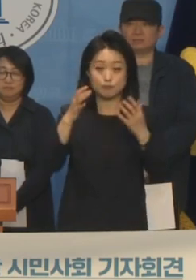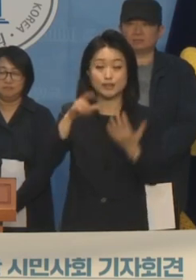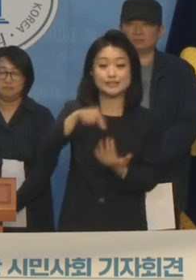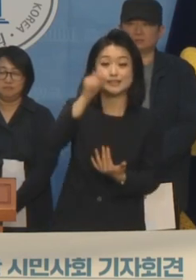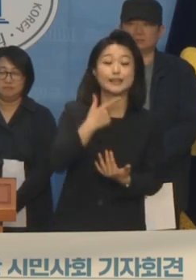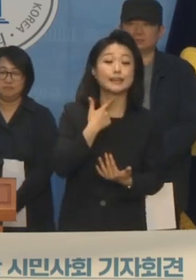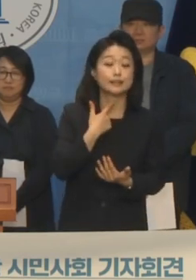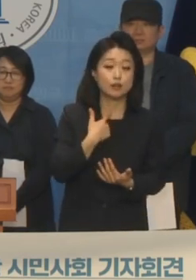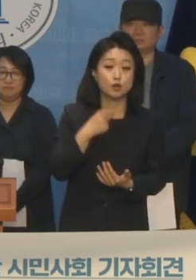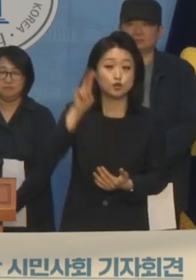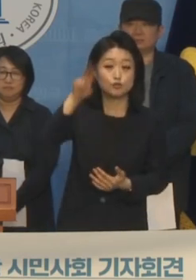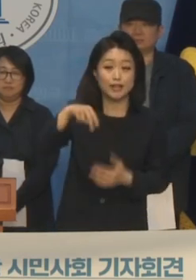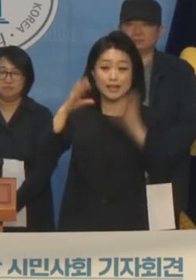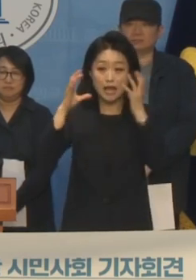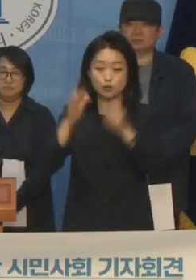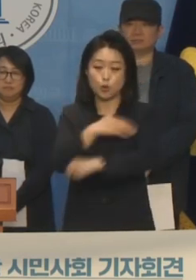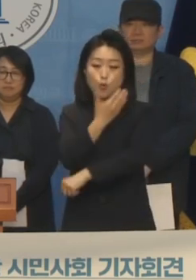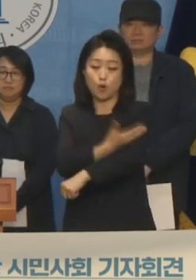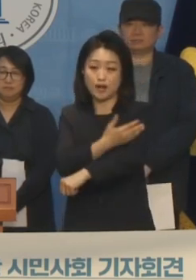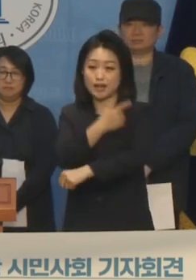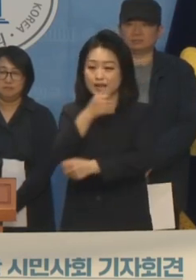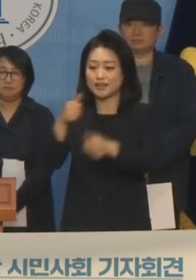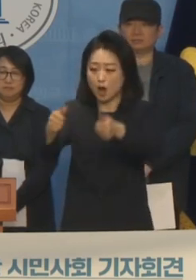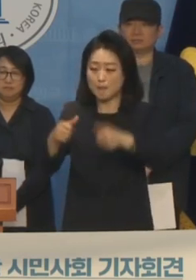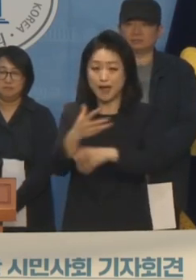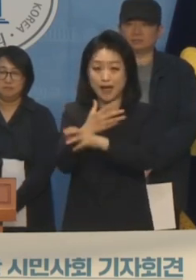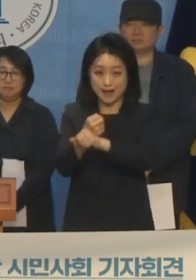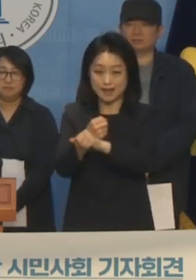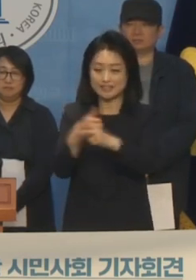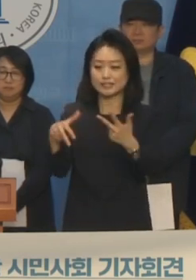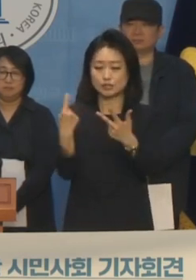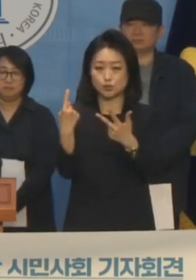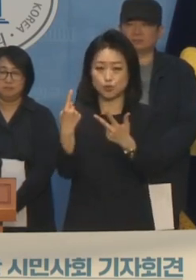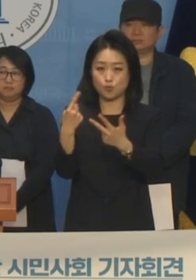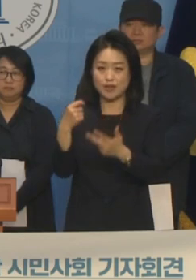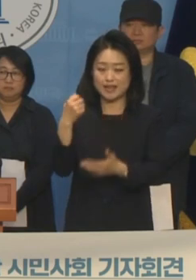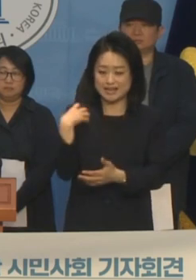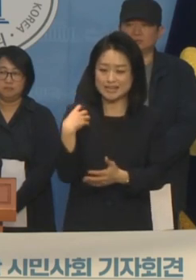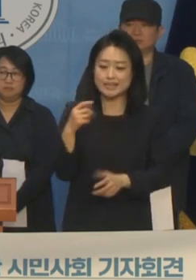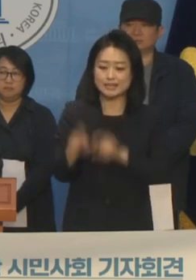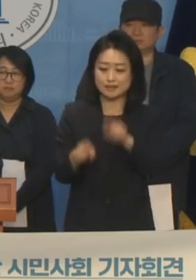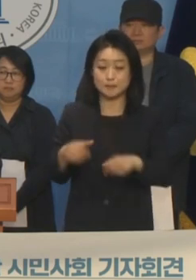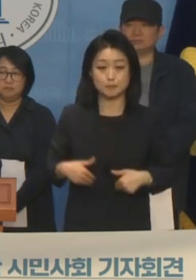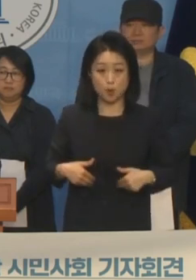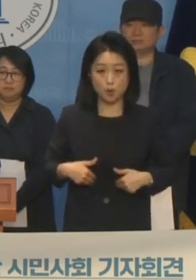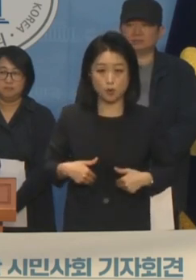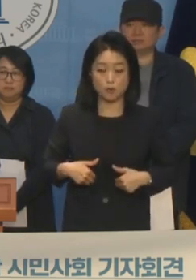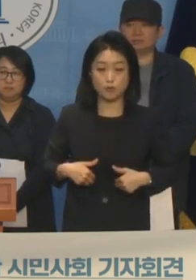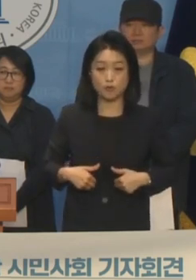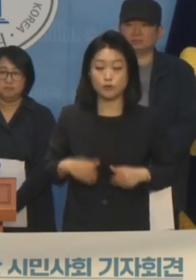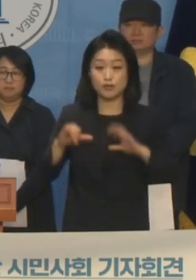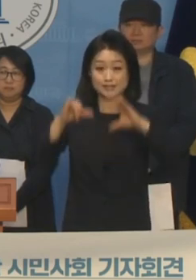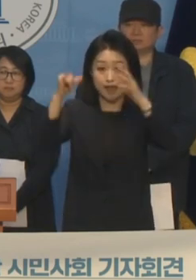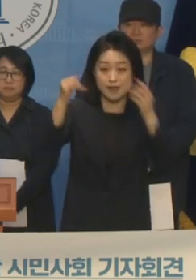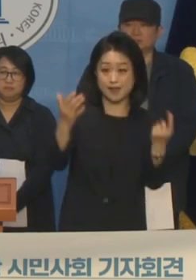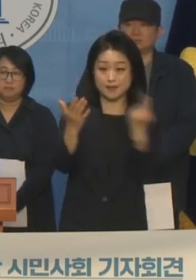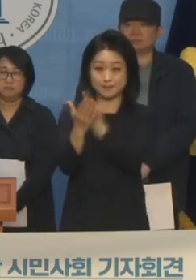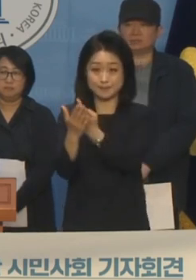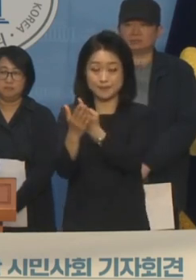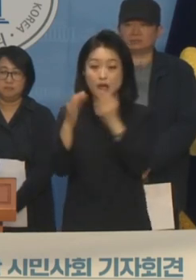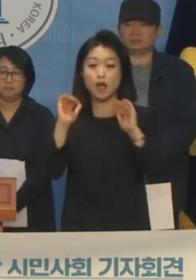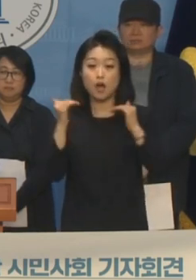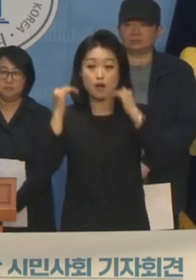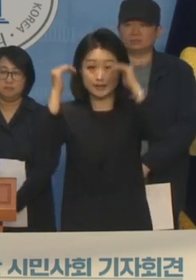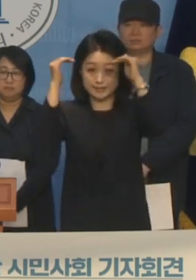채택한 유엔 아동 권리협약 제7조를 이행해야 할 국가의 엄중한 책무이자 세계를 공유하는 동료 시민인 우리